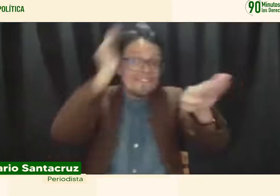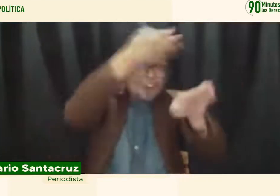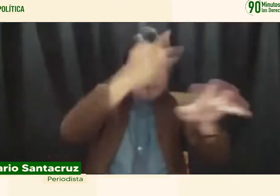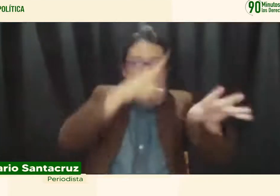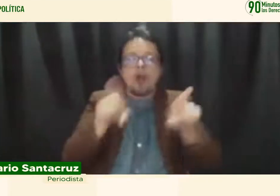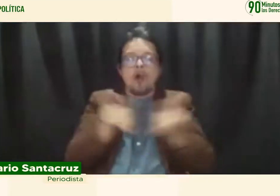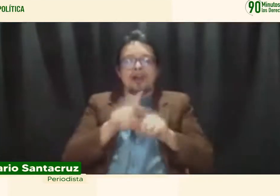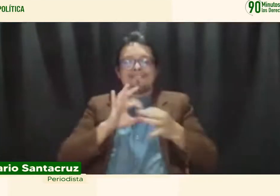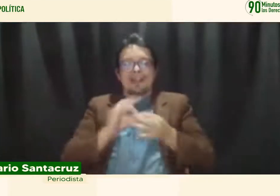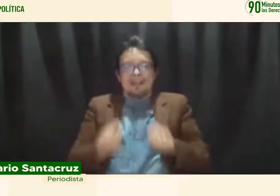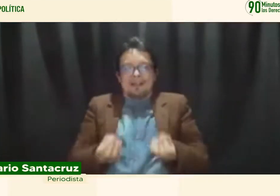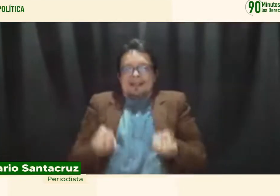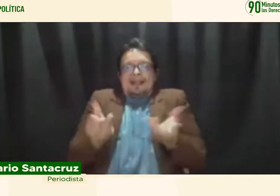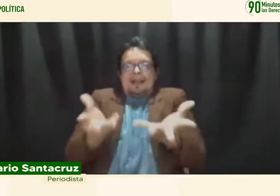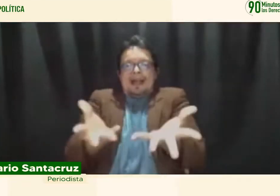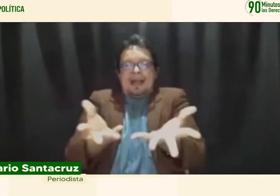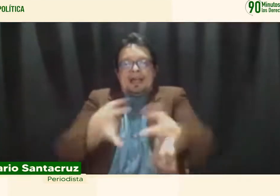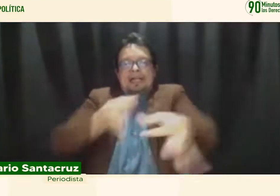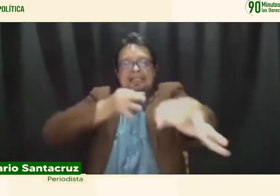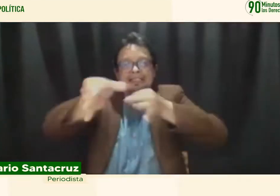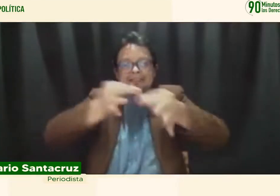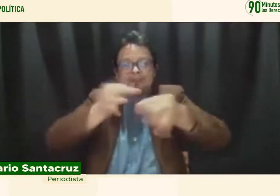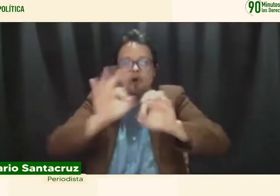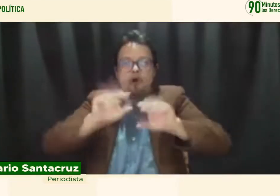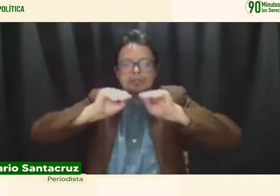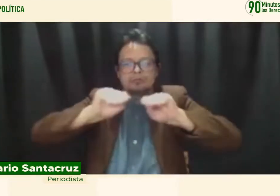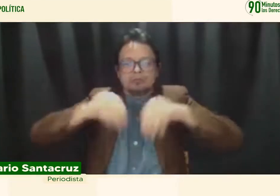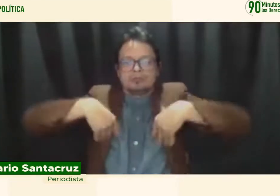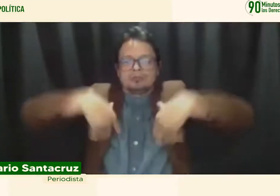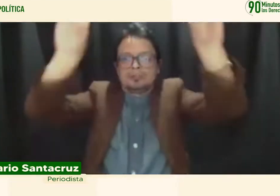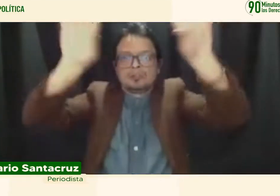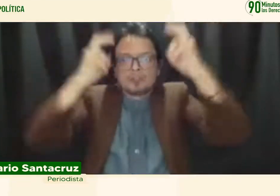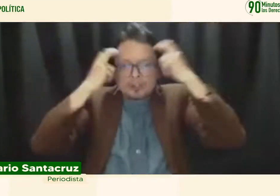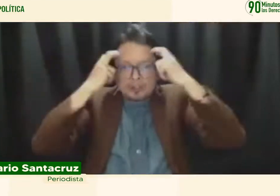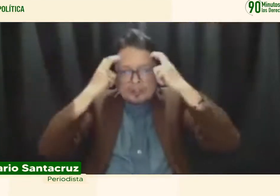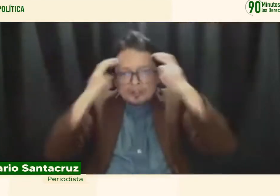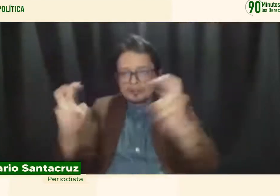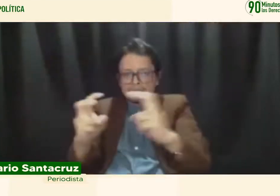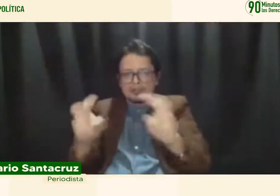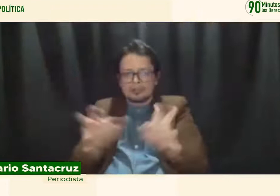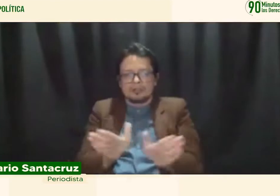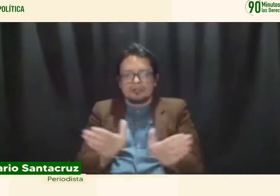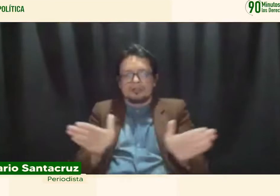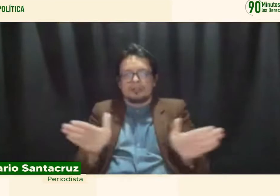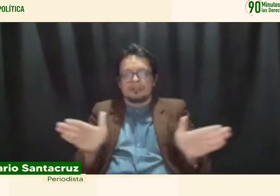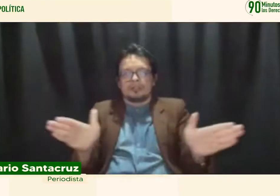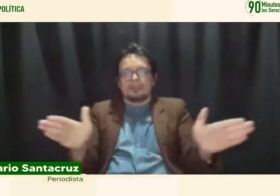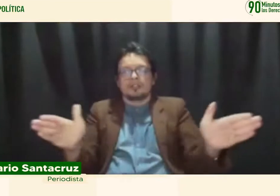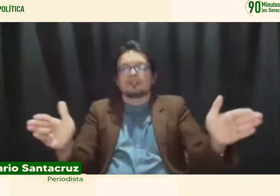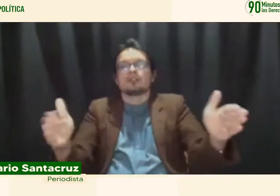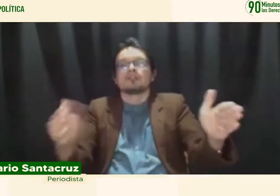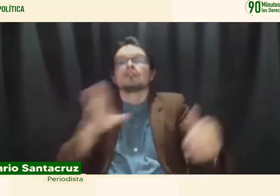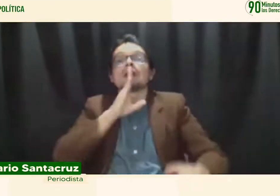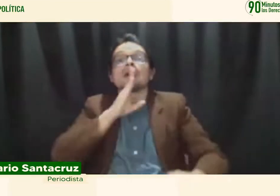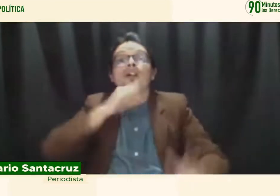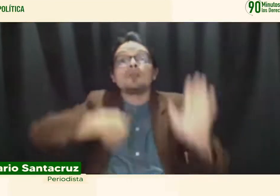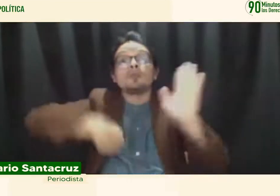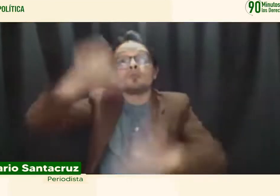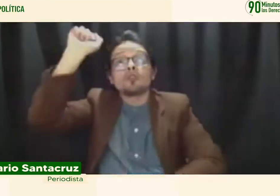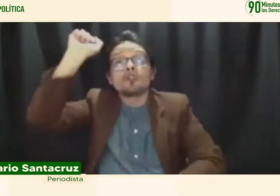orientación para poder obviamente lo general favoritismo sin explicar con claridad y generar conocimientos para que las personas sordas